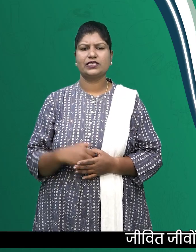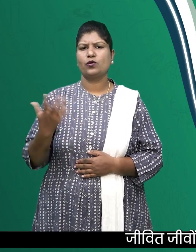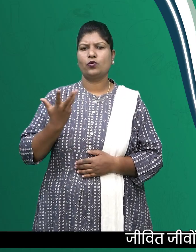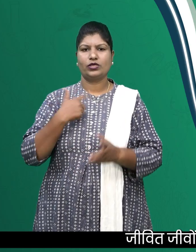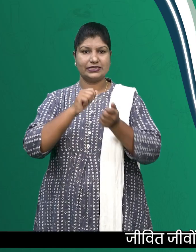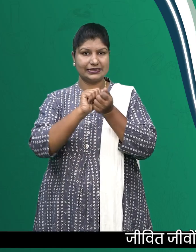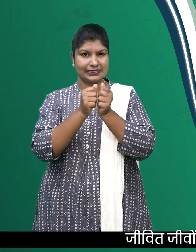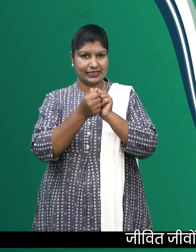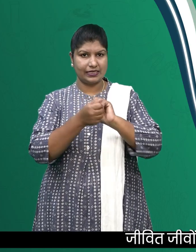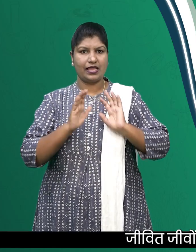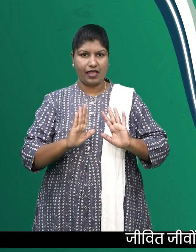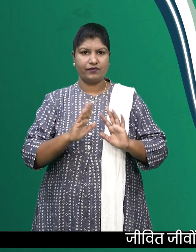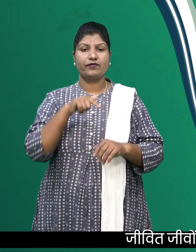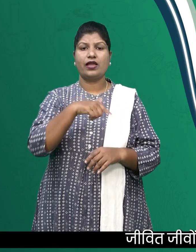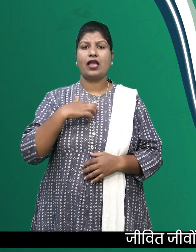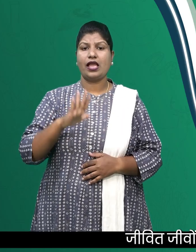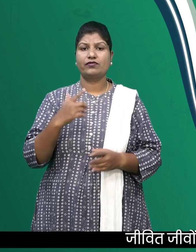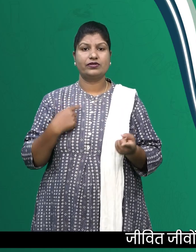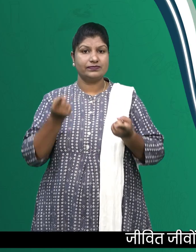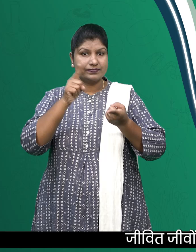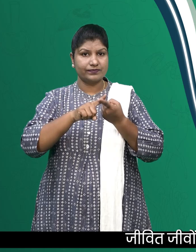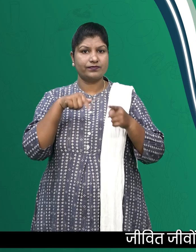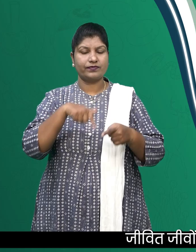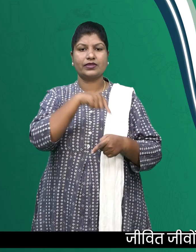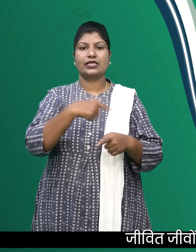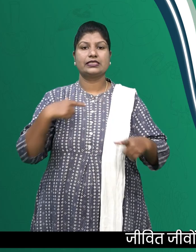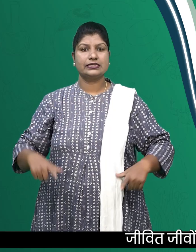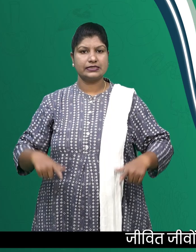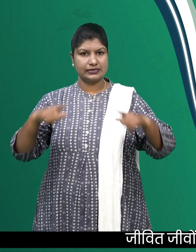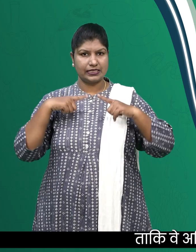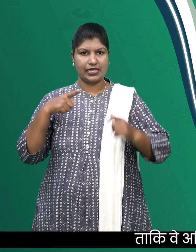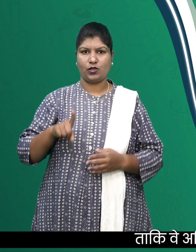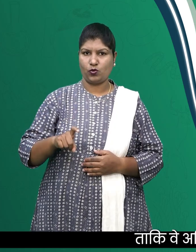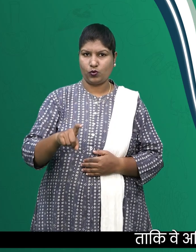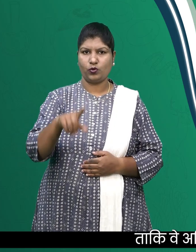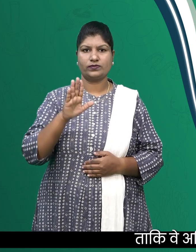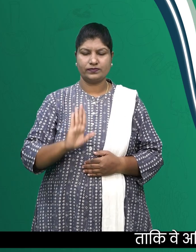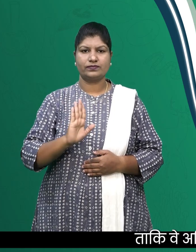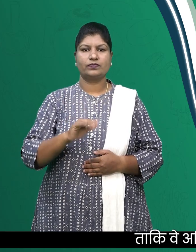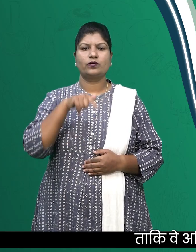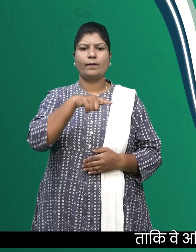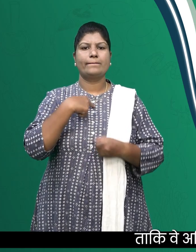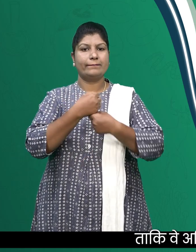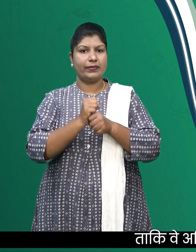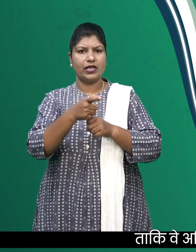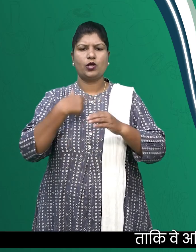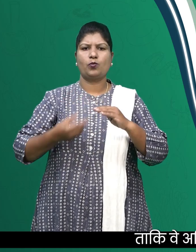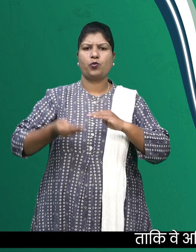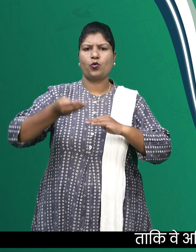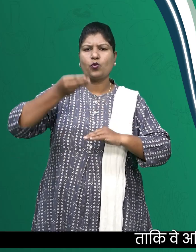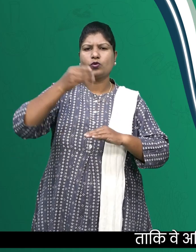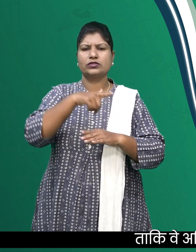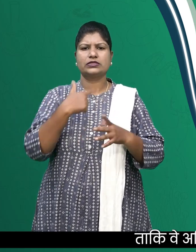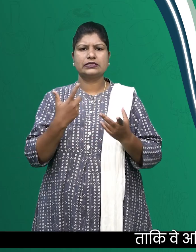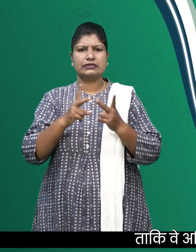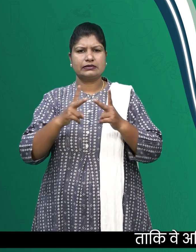जीवित जीवों में कौन से परिवर्तन होने चाहिए थे ताकि वे अधिक और अधिक जटिल